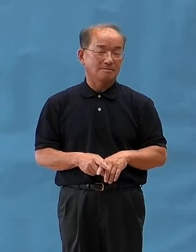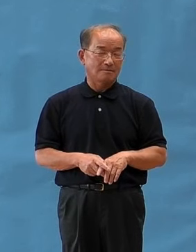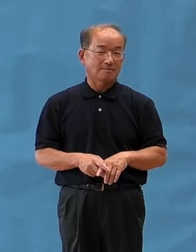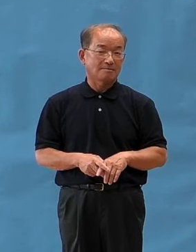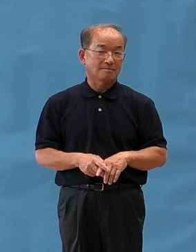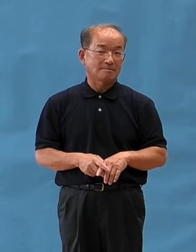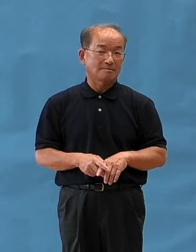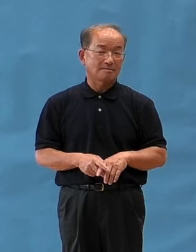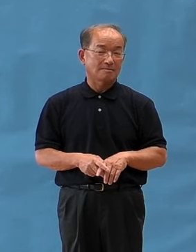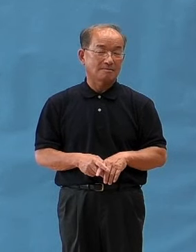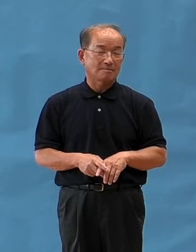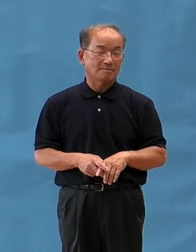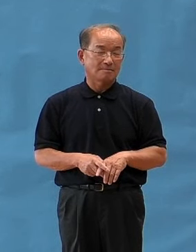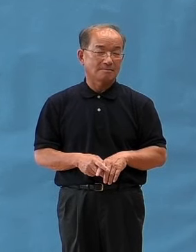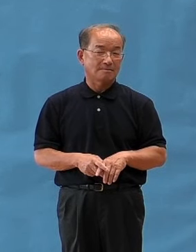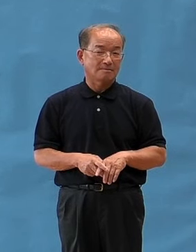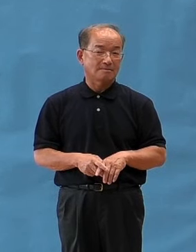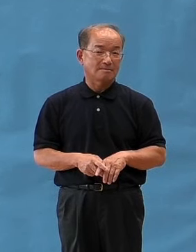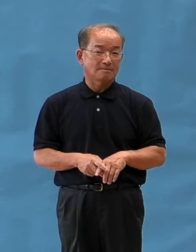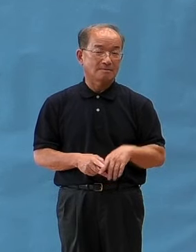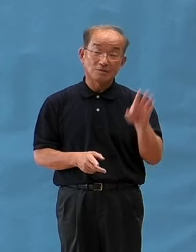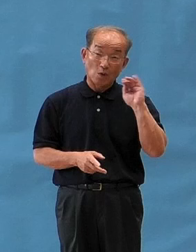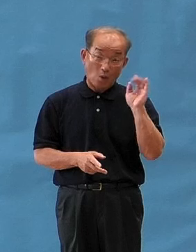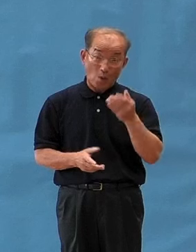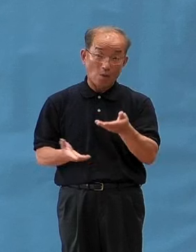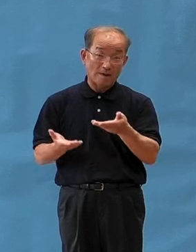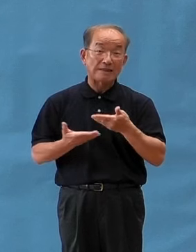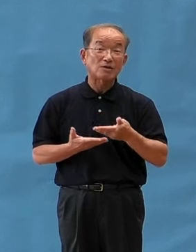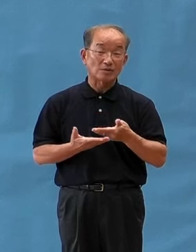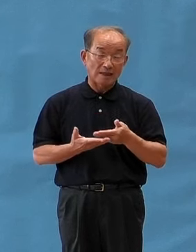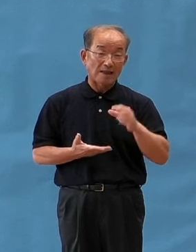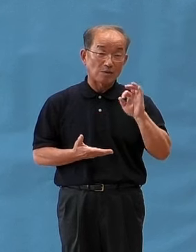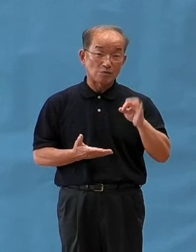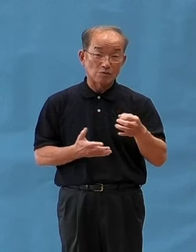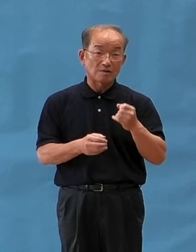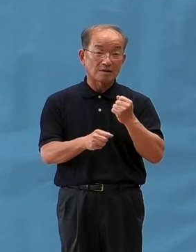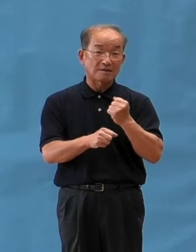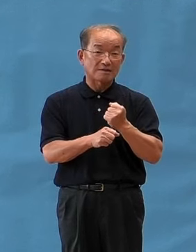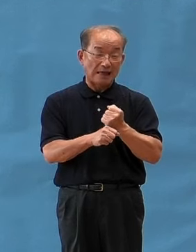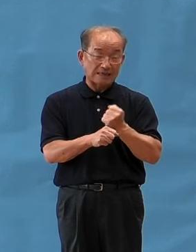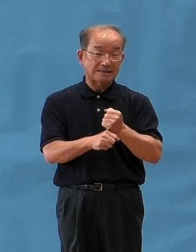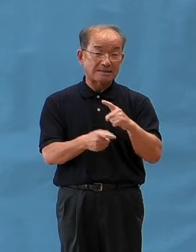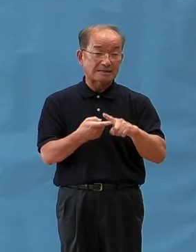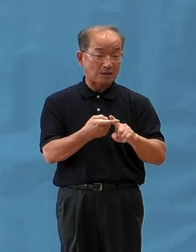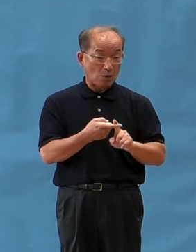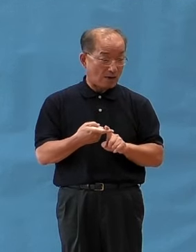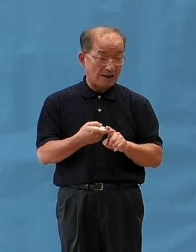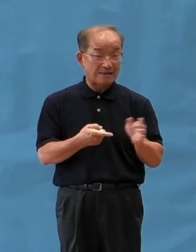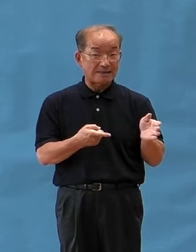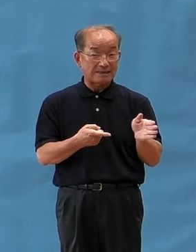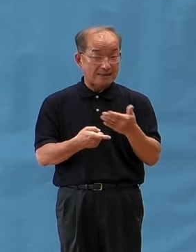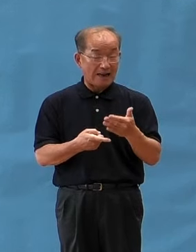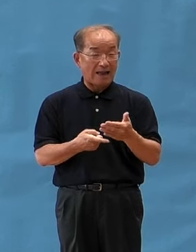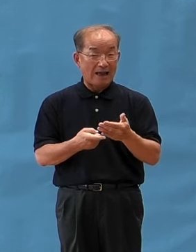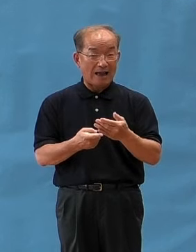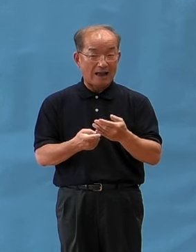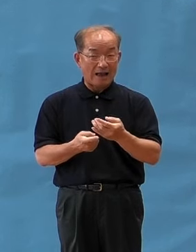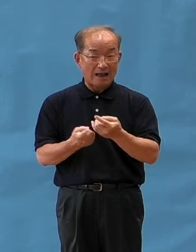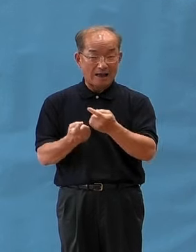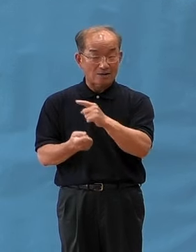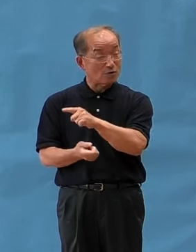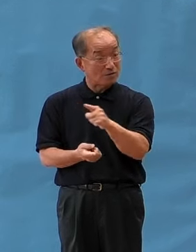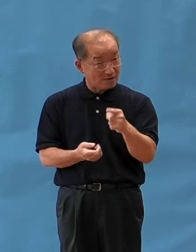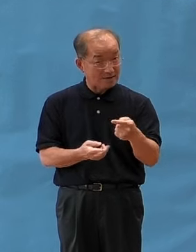けるので、そうすると物産協会からそのカタログをお送りするという形で対応もでき